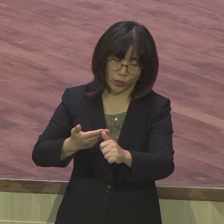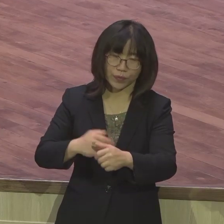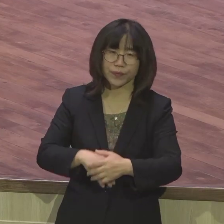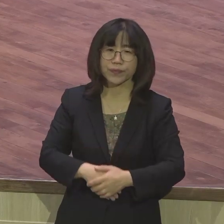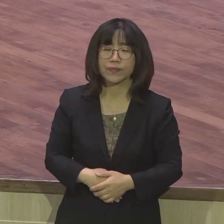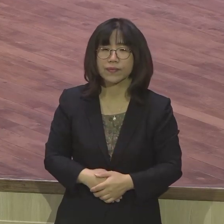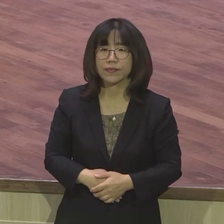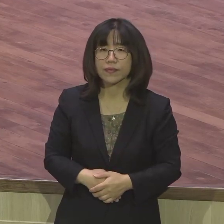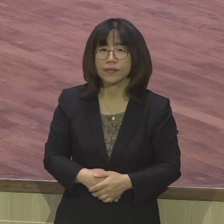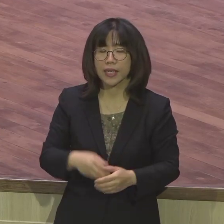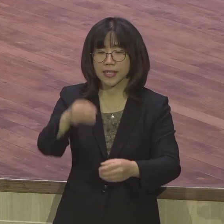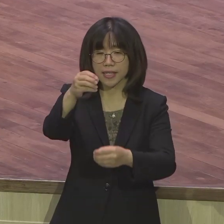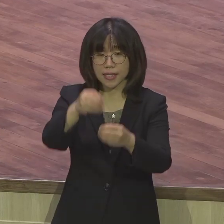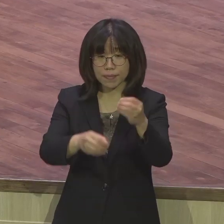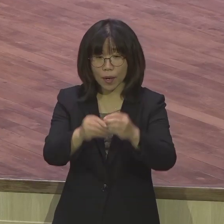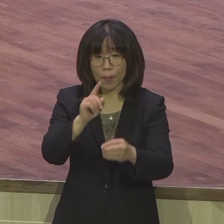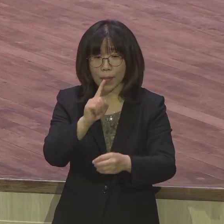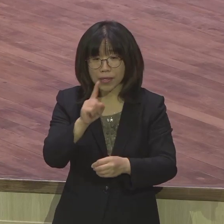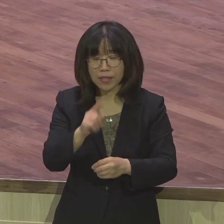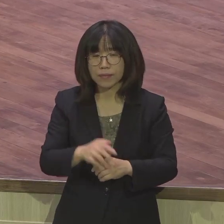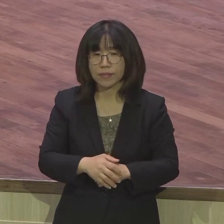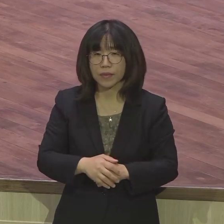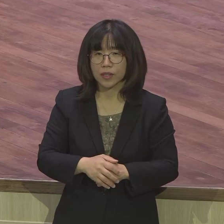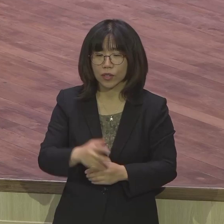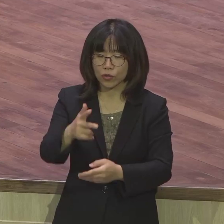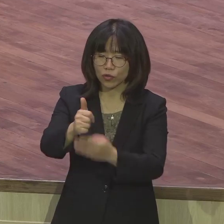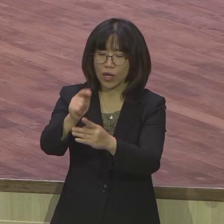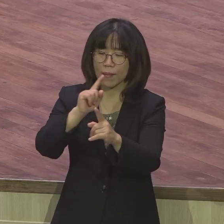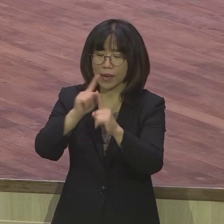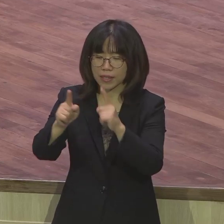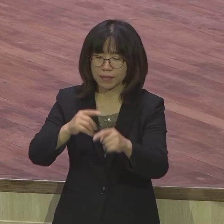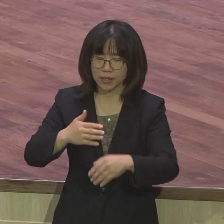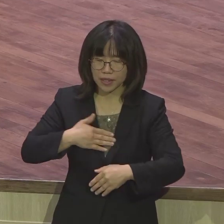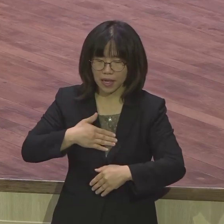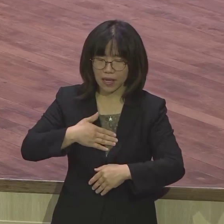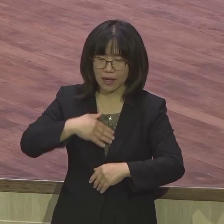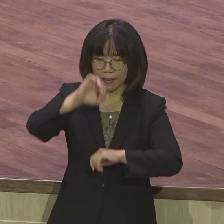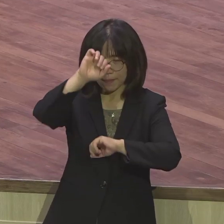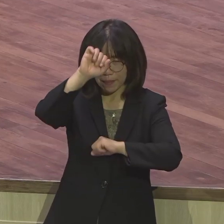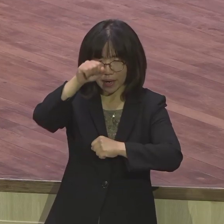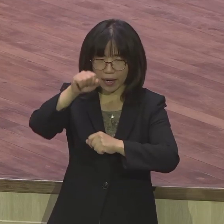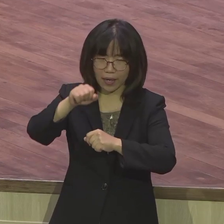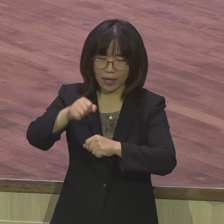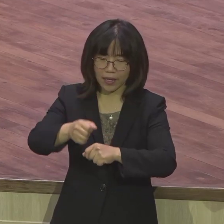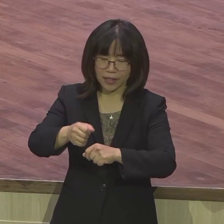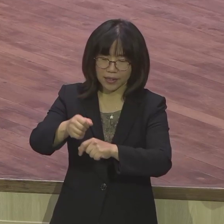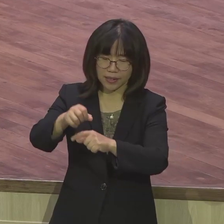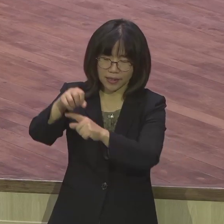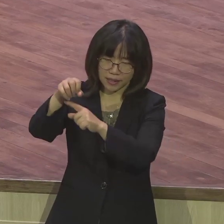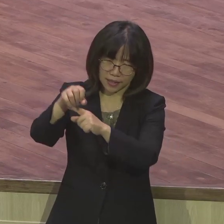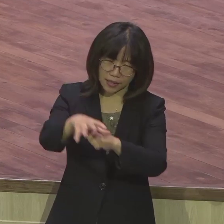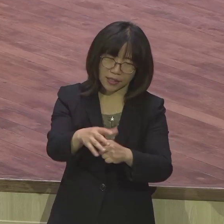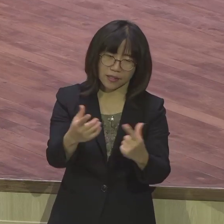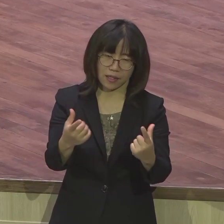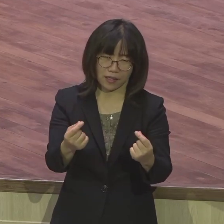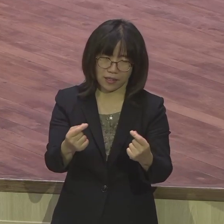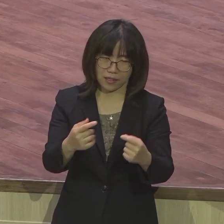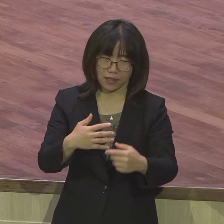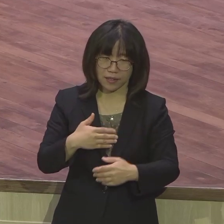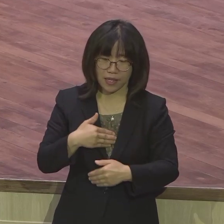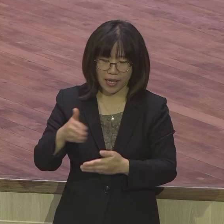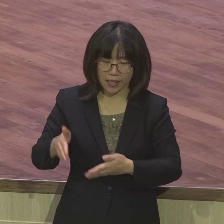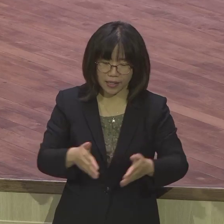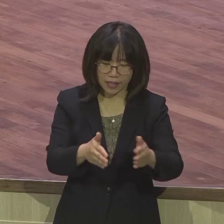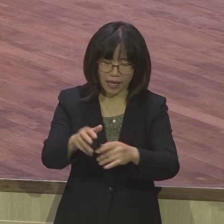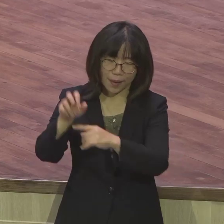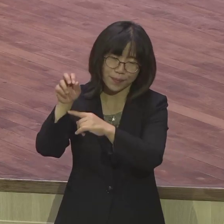시편 119편 105절을 보면 주의 말씀은 내 발의 등이요 내 길의 빛이니라 이렇게 얘기해 주셨습니다. 그래서 우리 예원의 모든 분들은 이렇게 사회